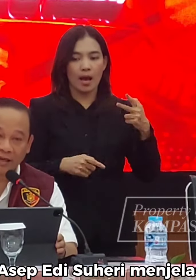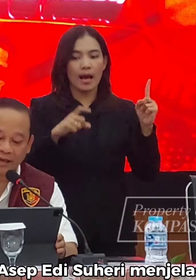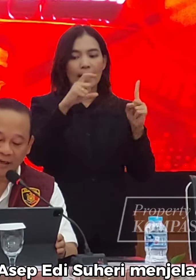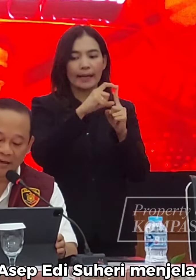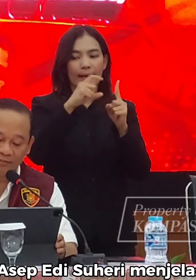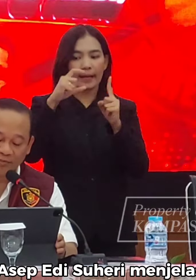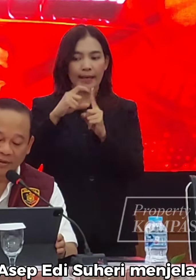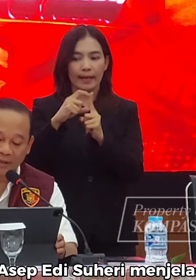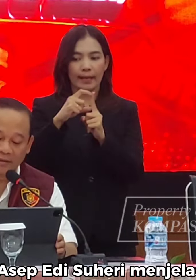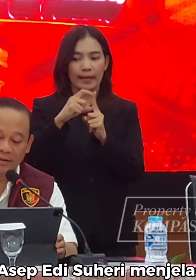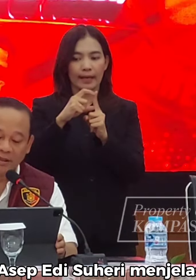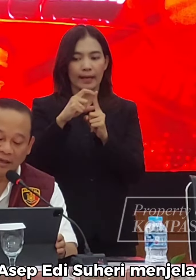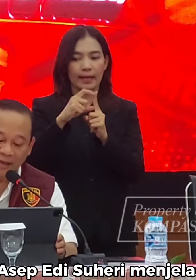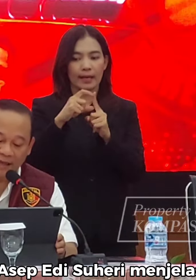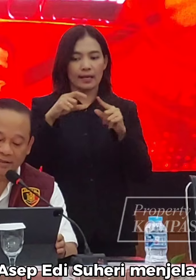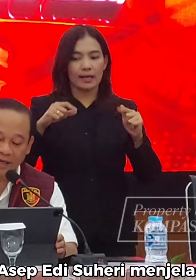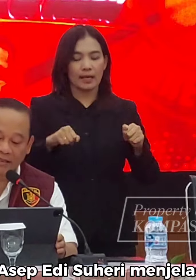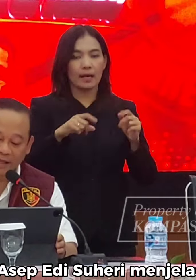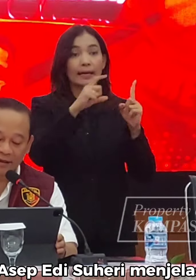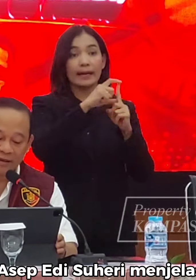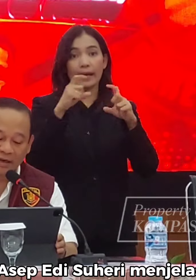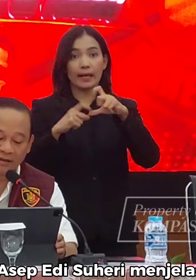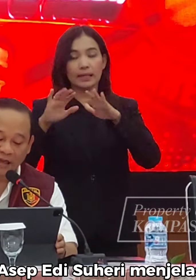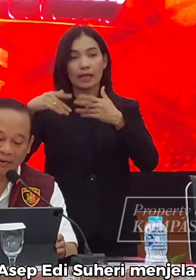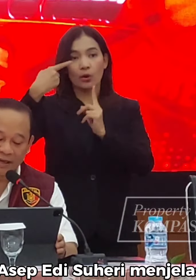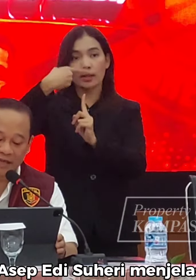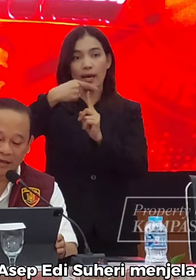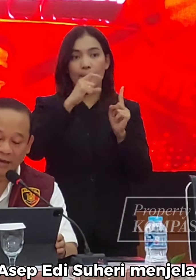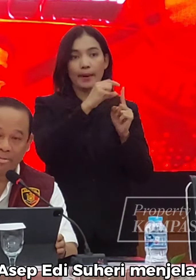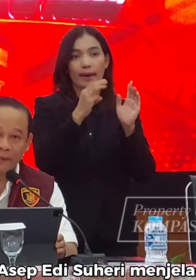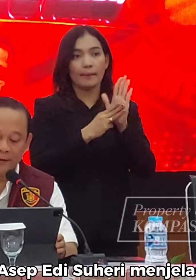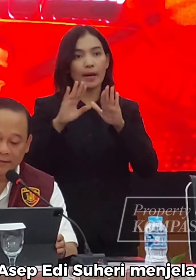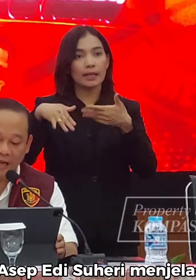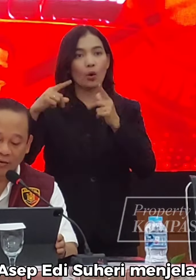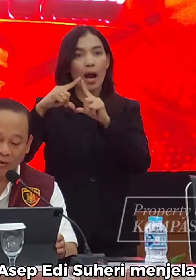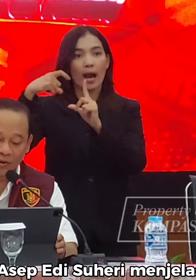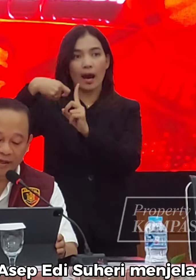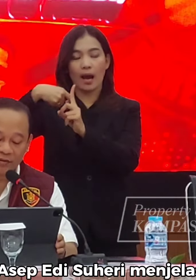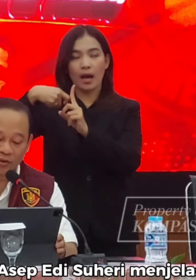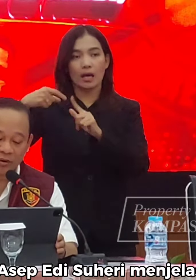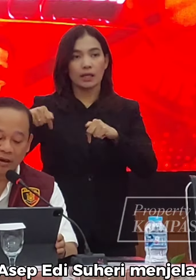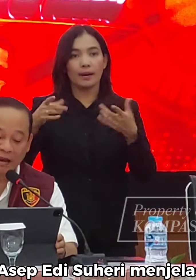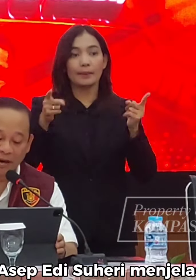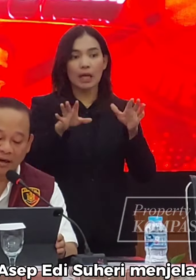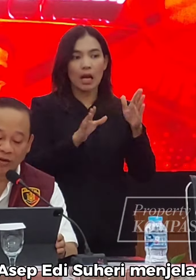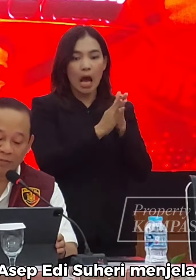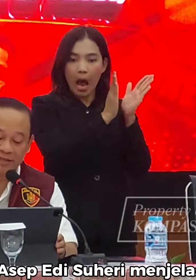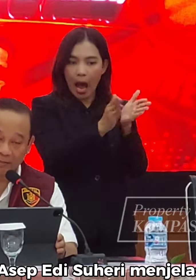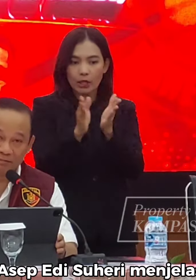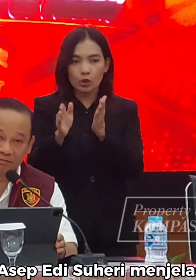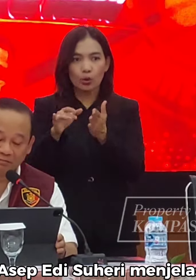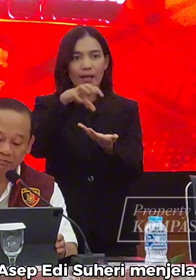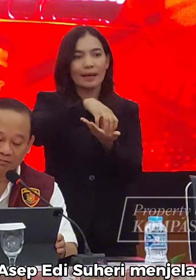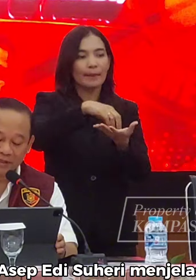kaki tangan hdk ya DS alias t dan TM alias ak selaku koordinatur lapak atau